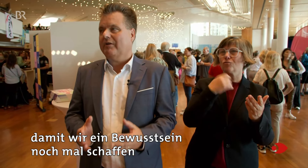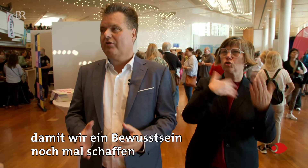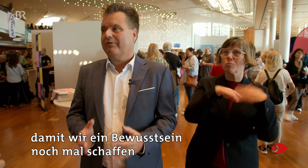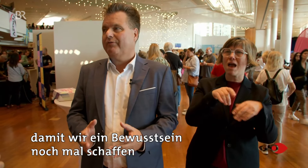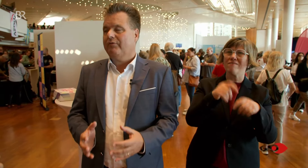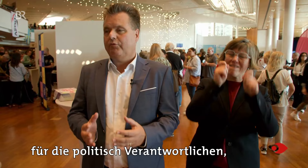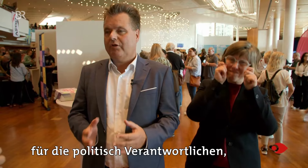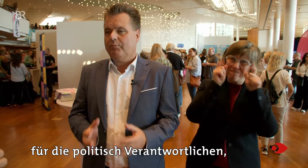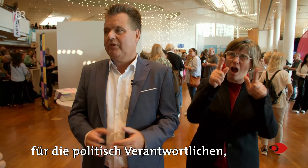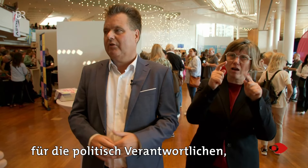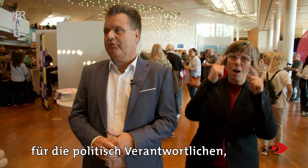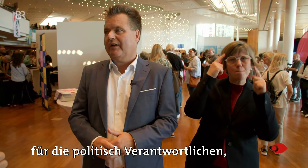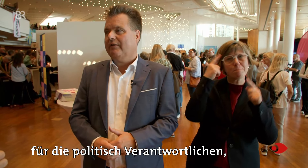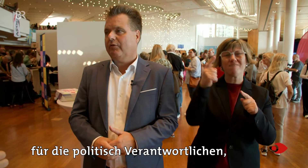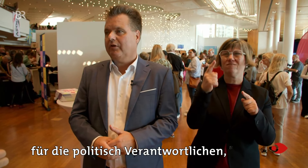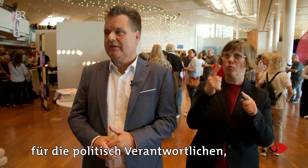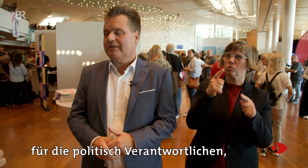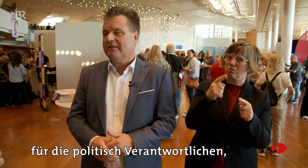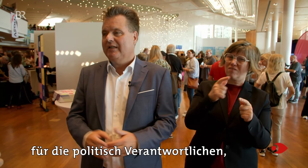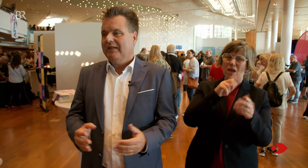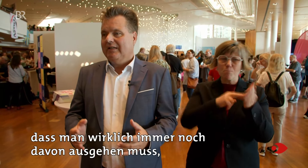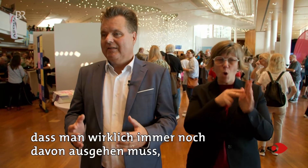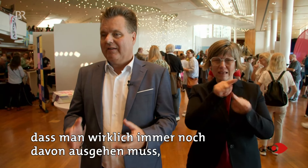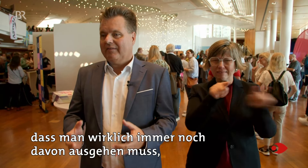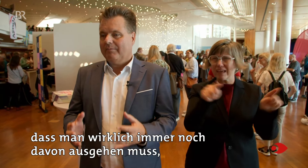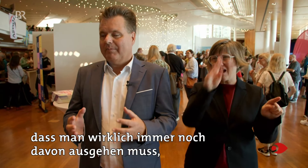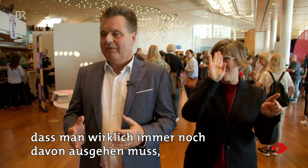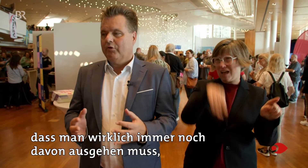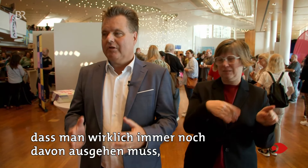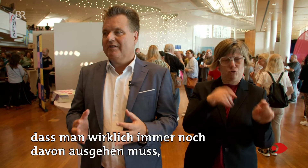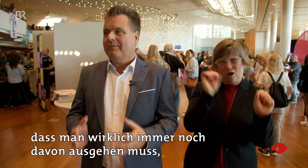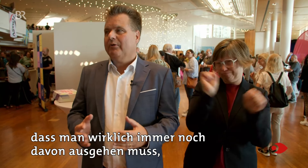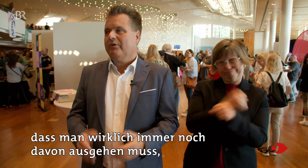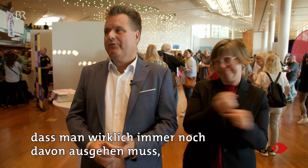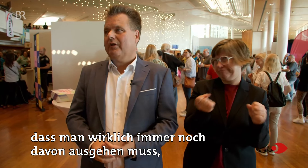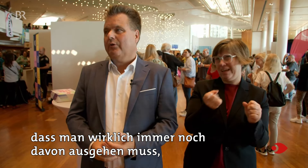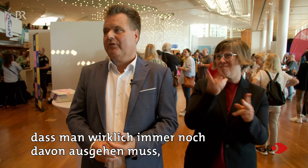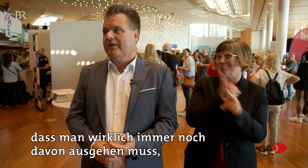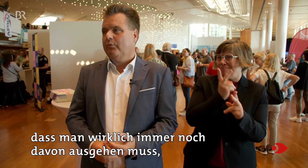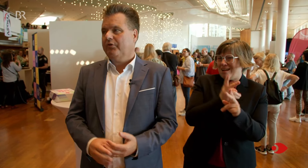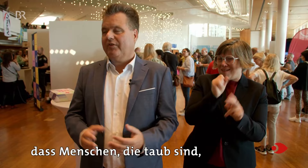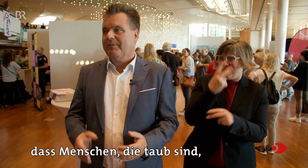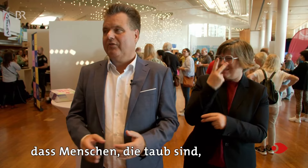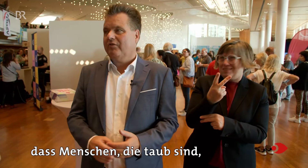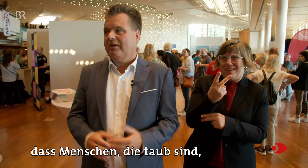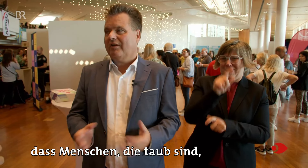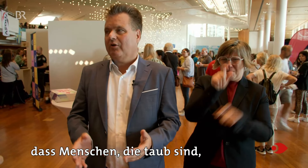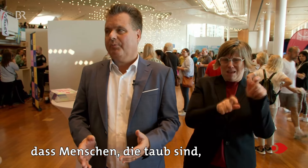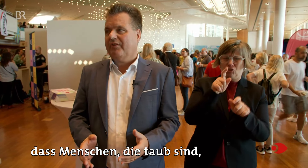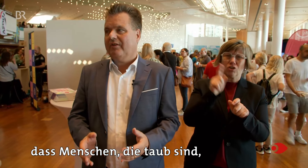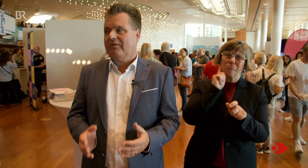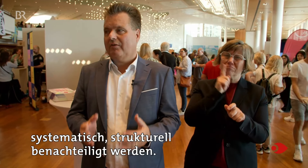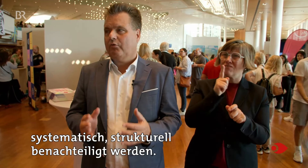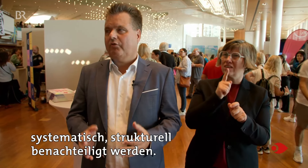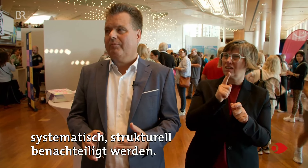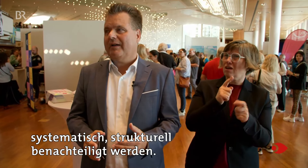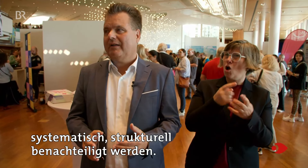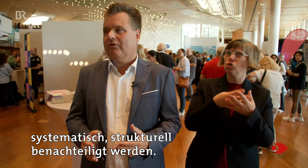noch mal schaffen für die politisch Verantwortlichen, dass man wirklich immer noch davon ausgehen muss, dass Menschen, die taub